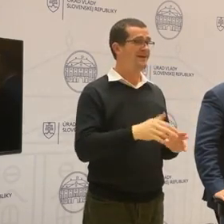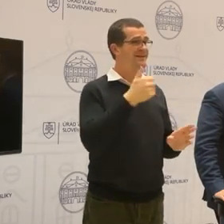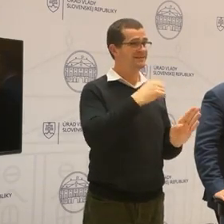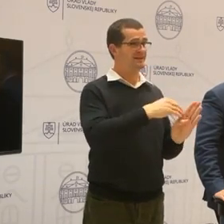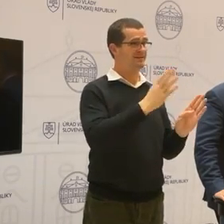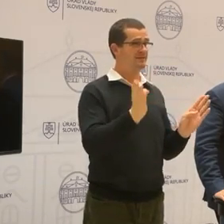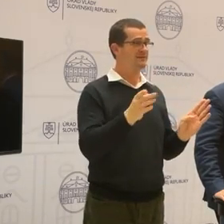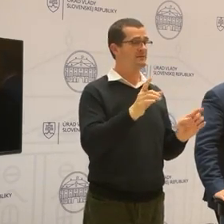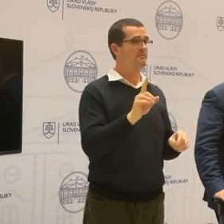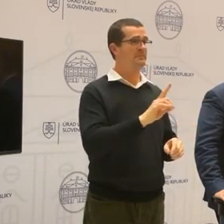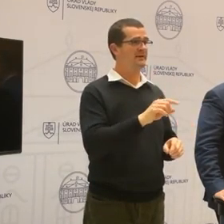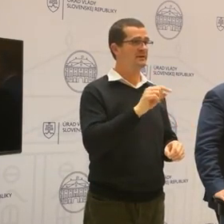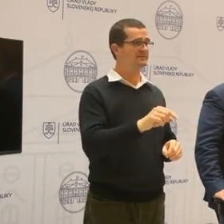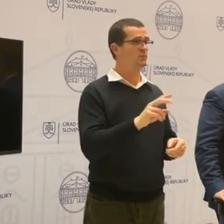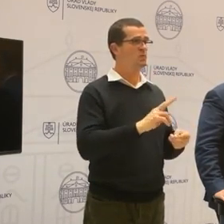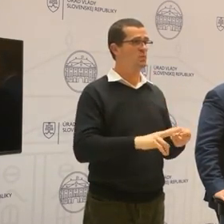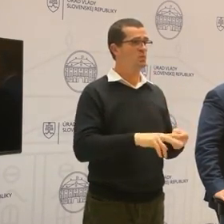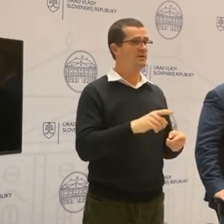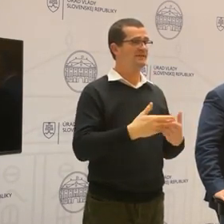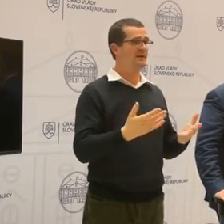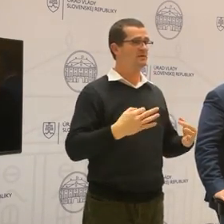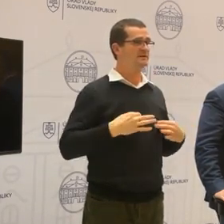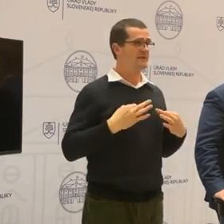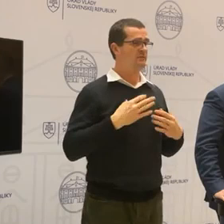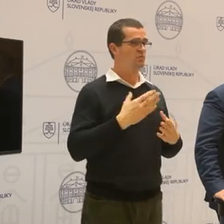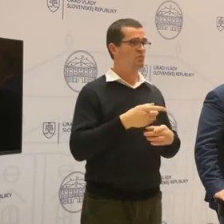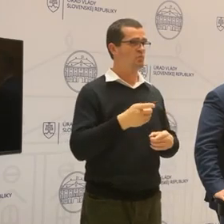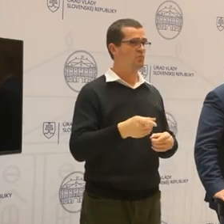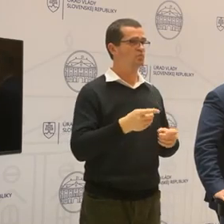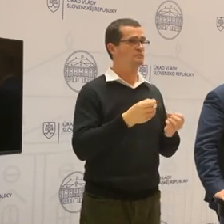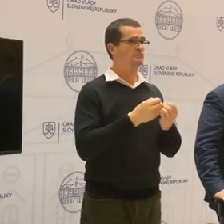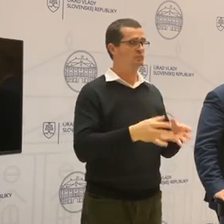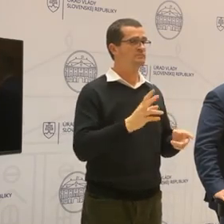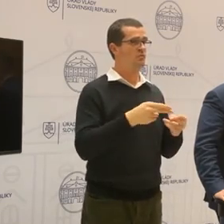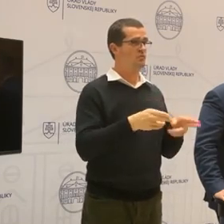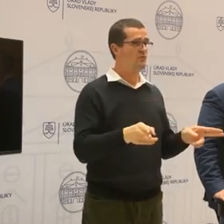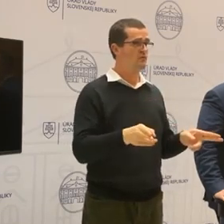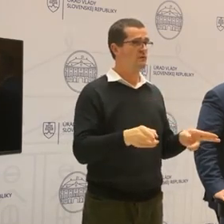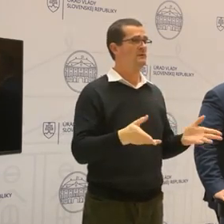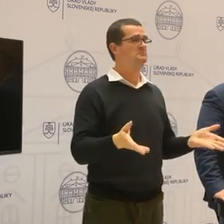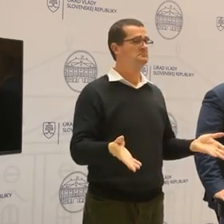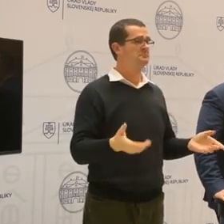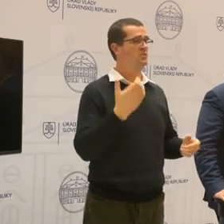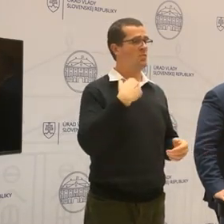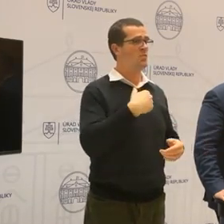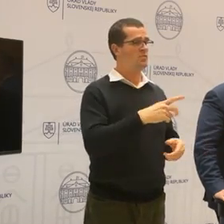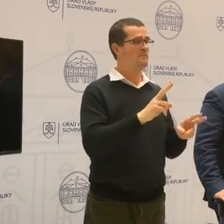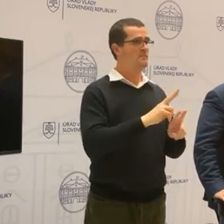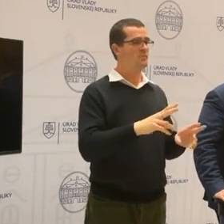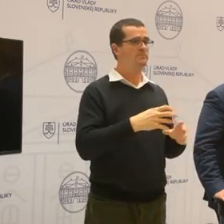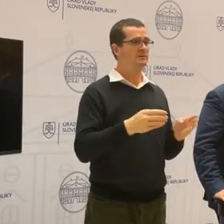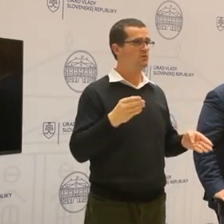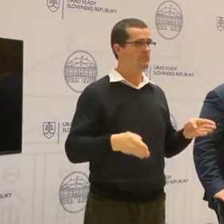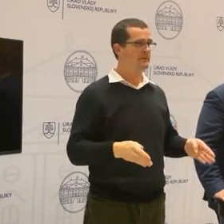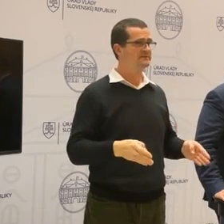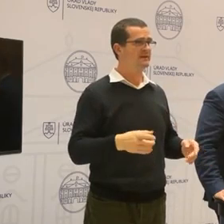deň tie prevádzky, ktoré úrad verejného zdravotníctva vlastne povolí ako otvorené, tak ľudia budú môcť bez